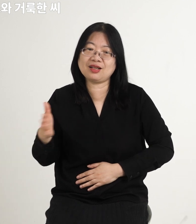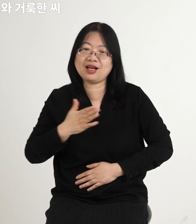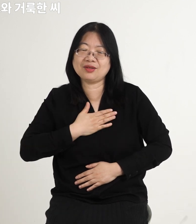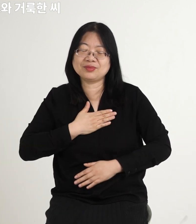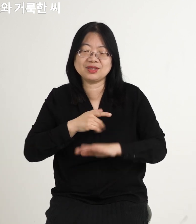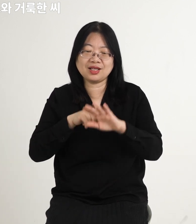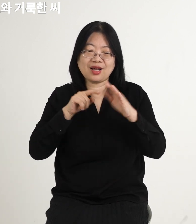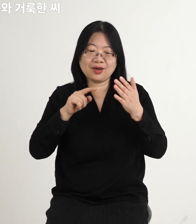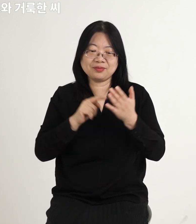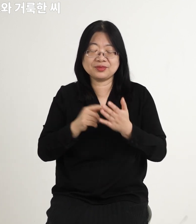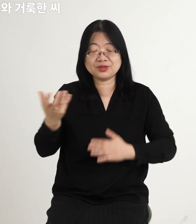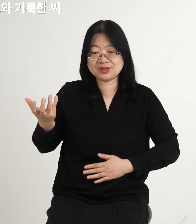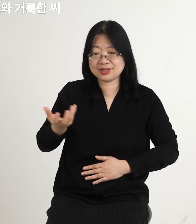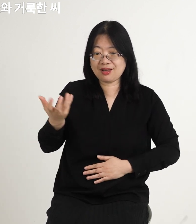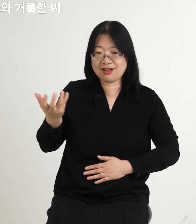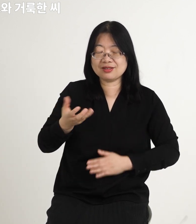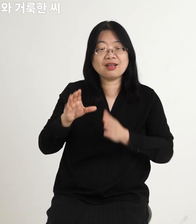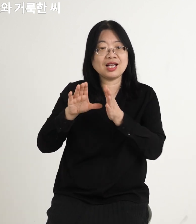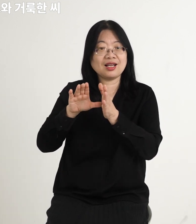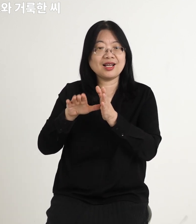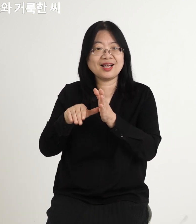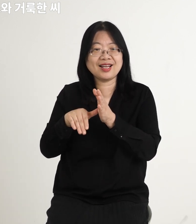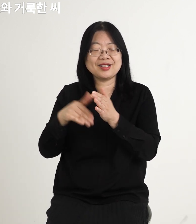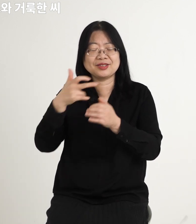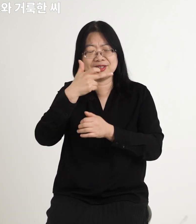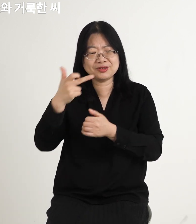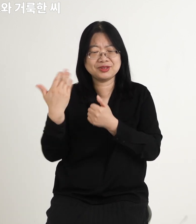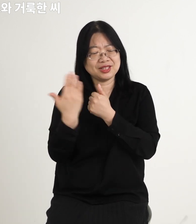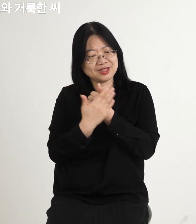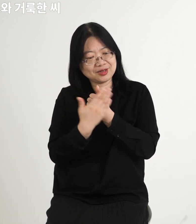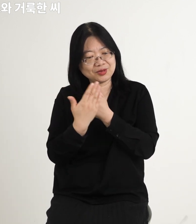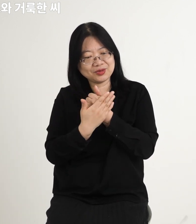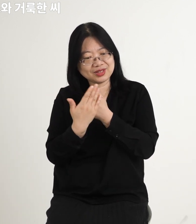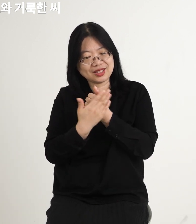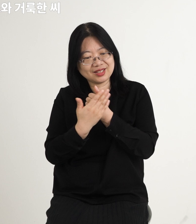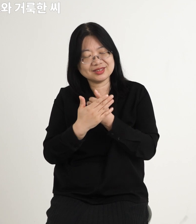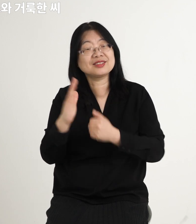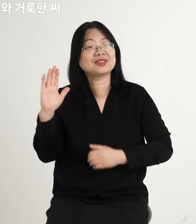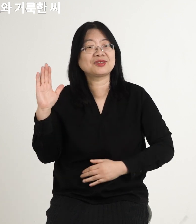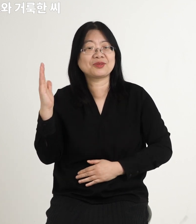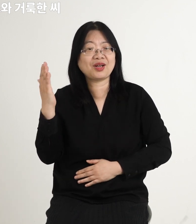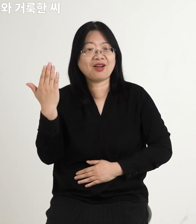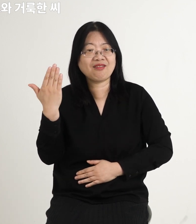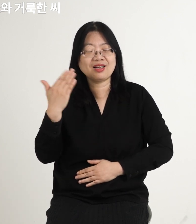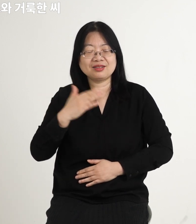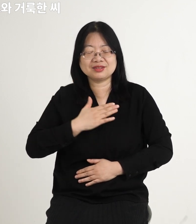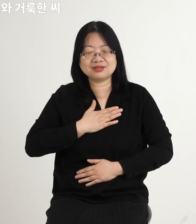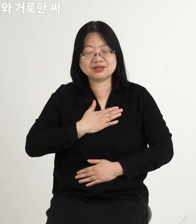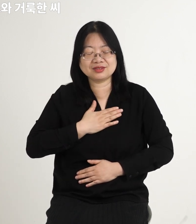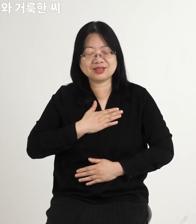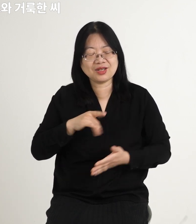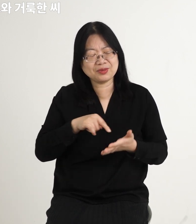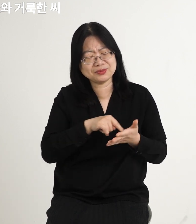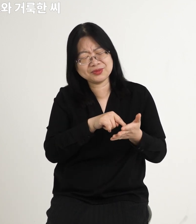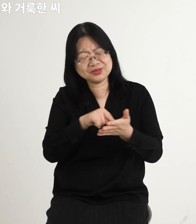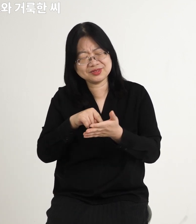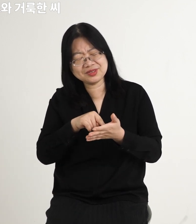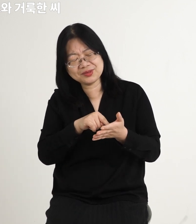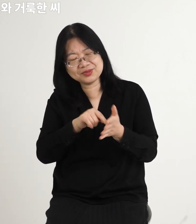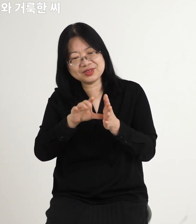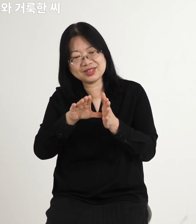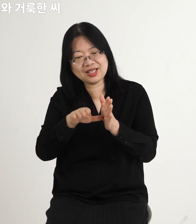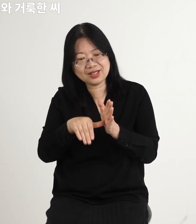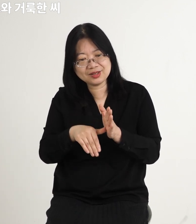내 맘이 아플 적에 그 위로 되시며 나